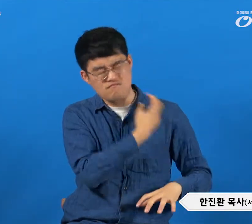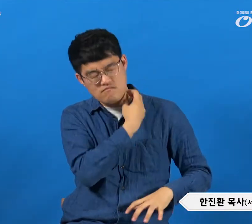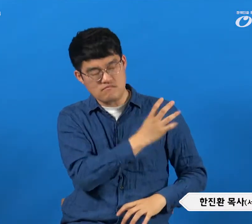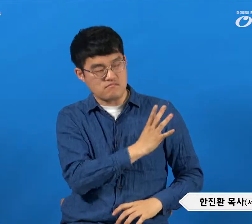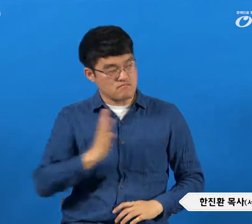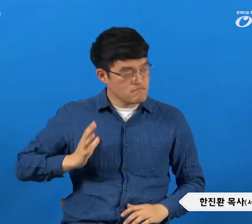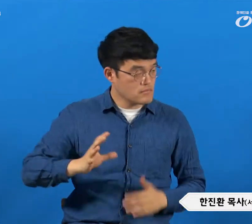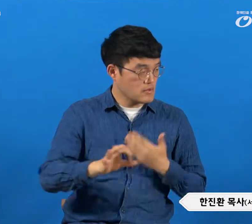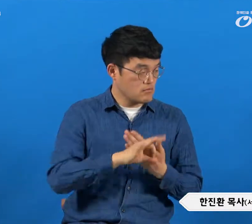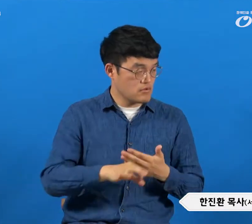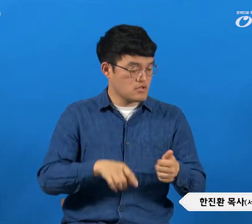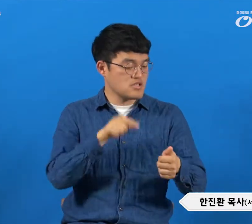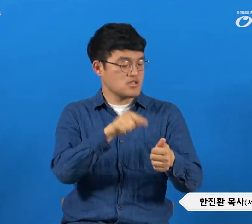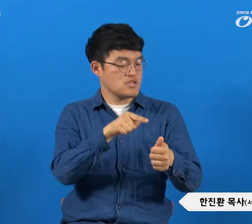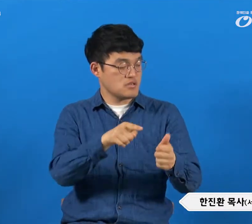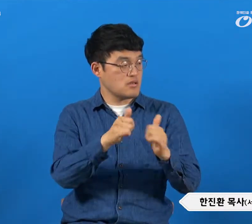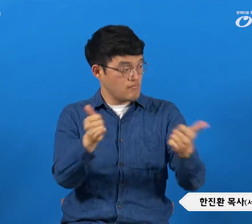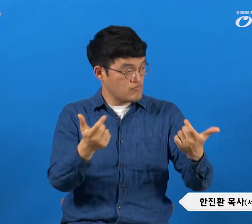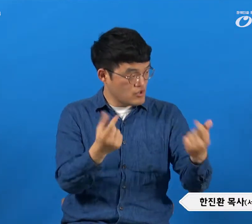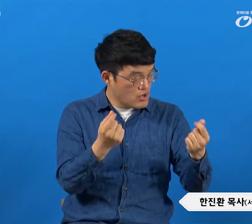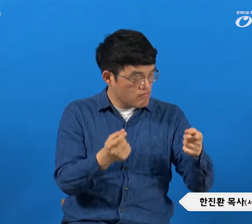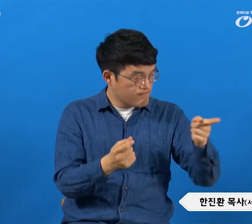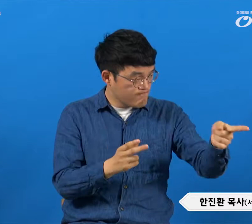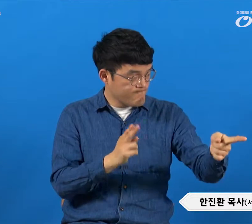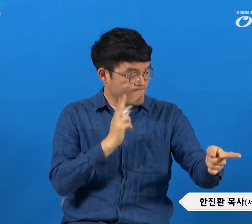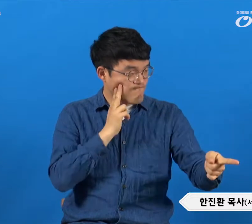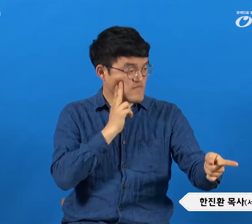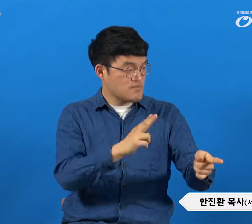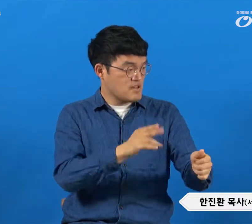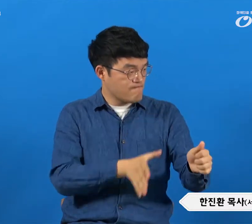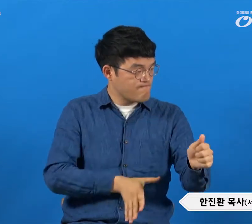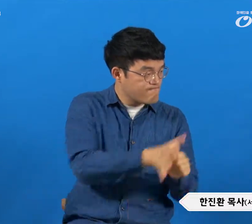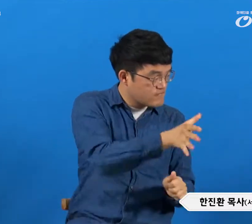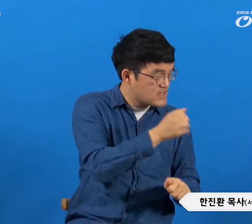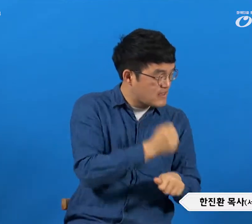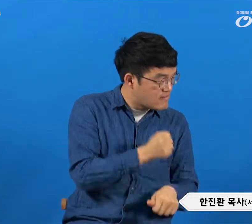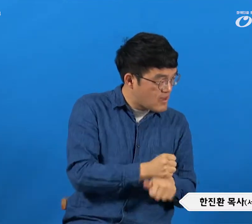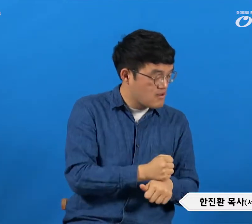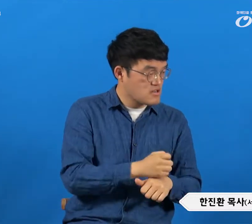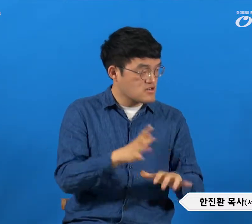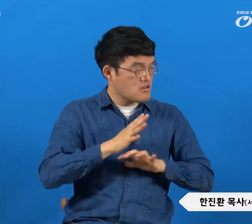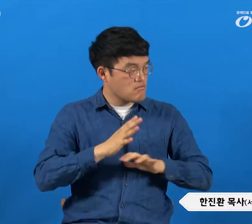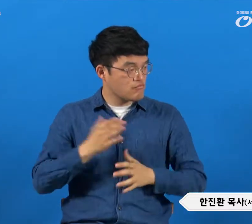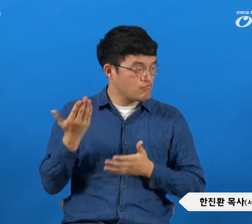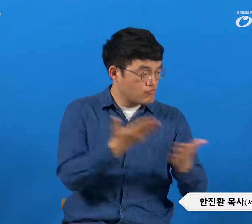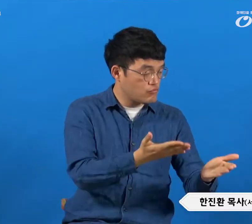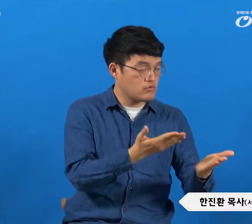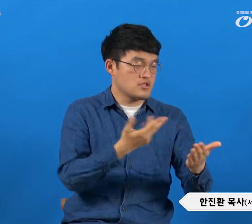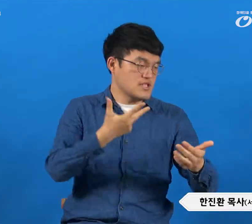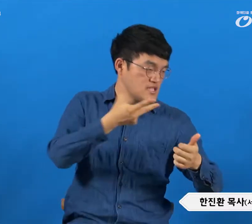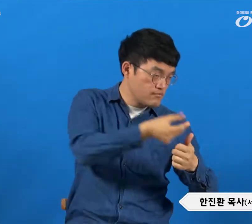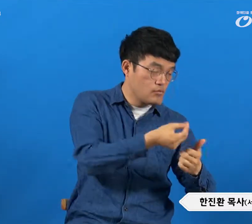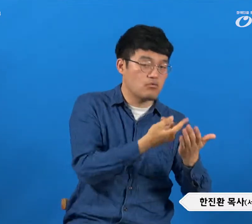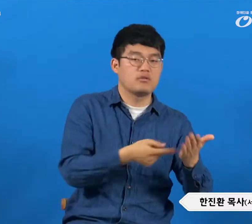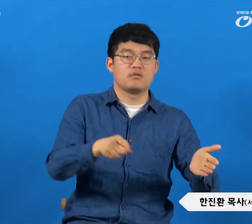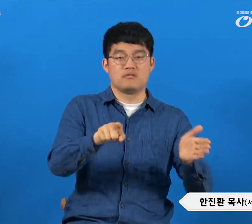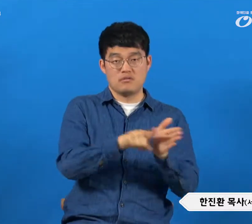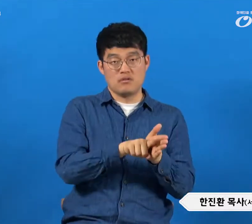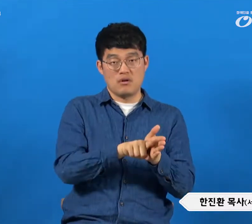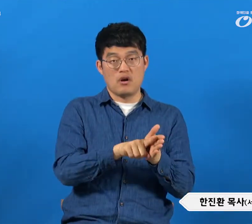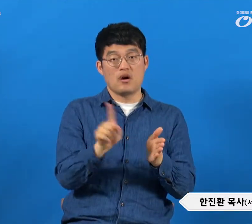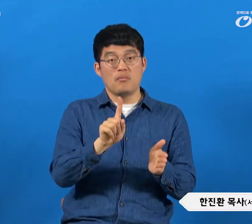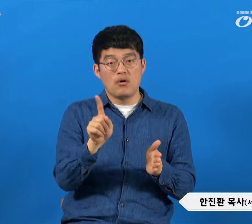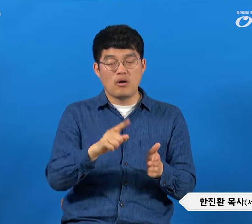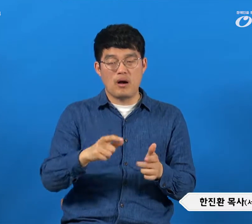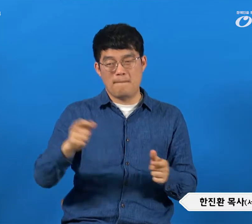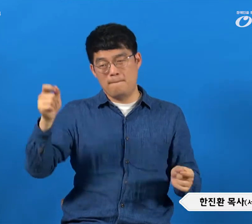이렇게 비참하게 죽는다 하는 것을 홍보하기 위해서, 백성들에게 겁을 주기 위해서, 그래서